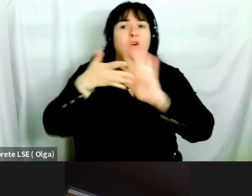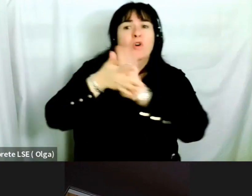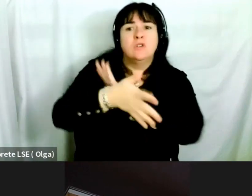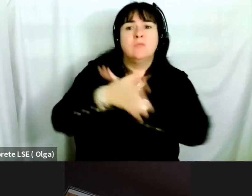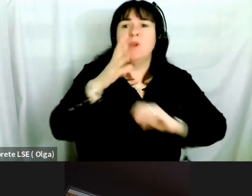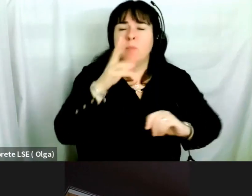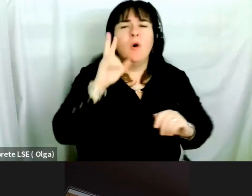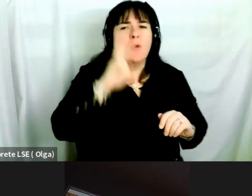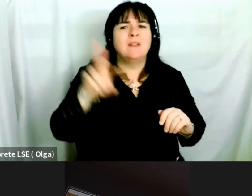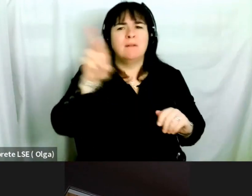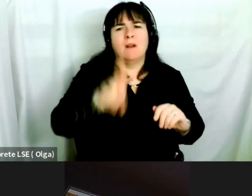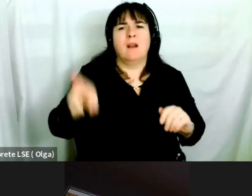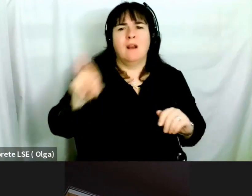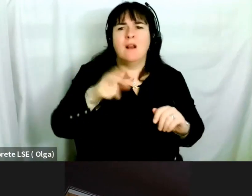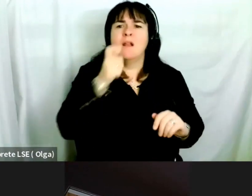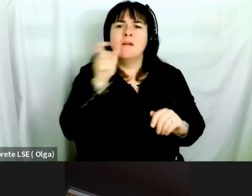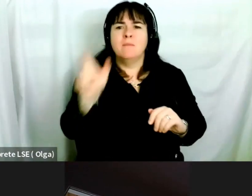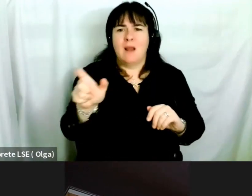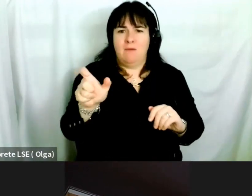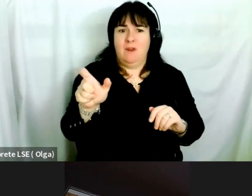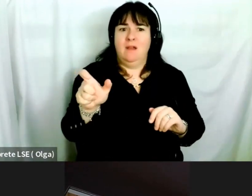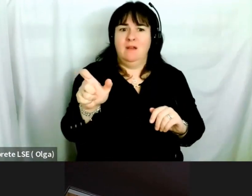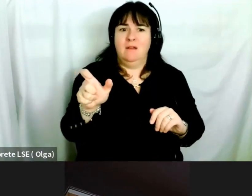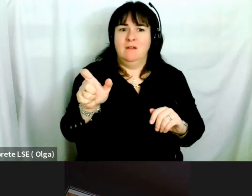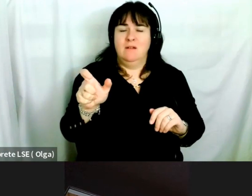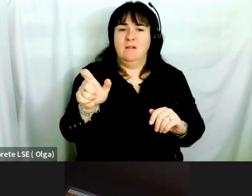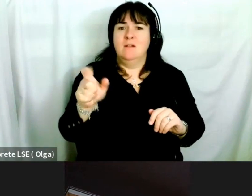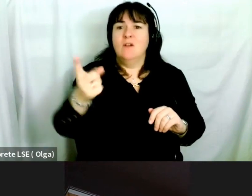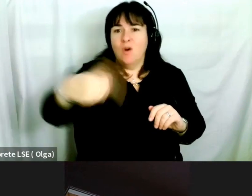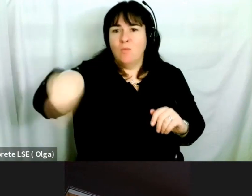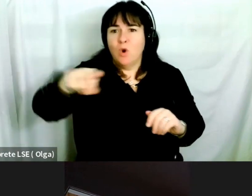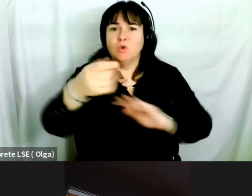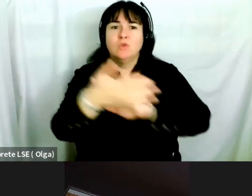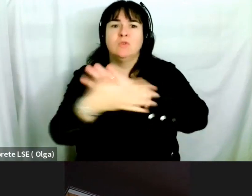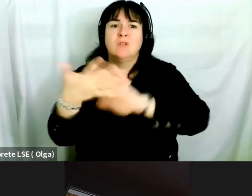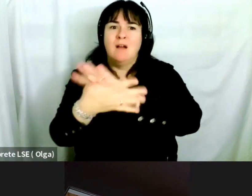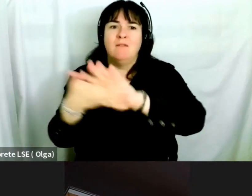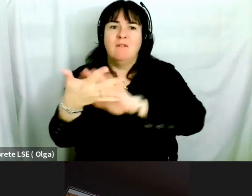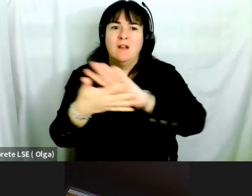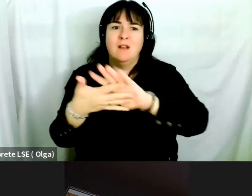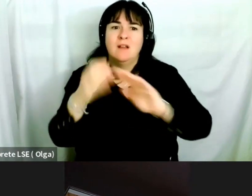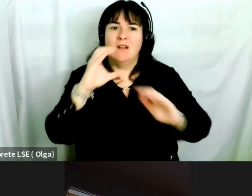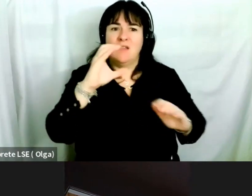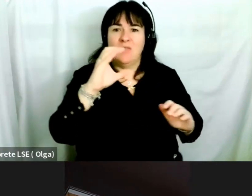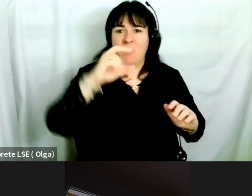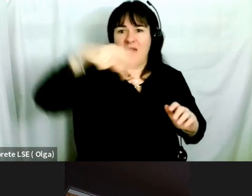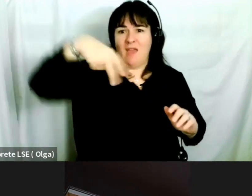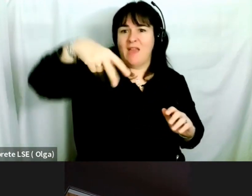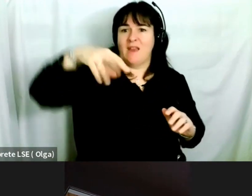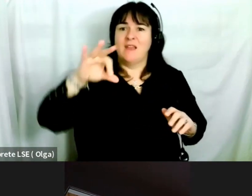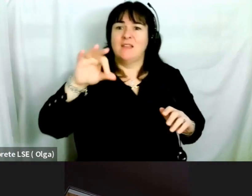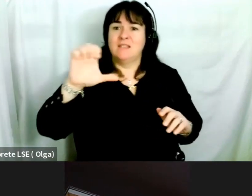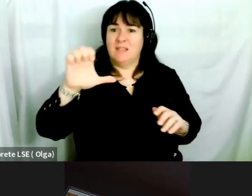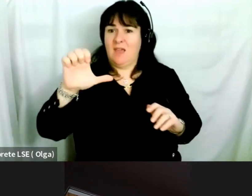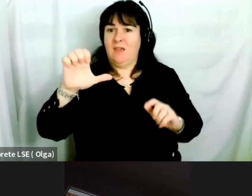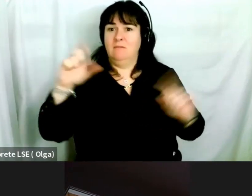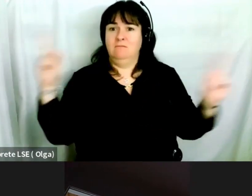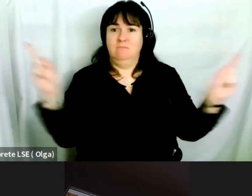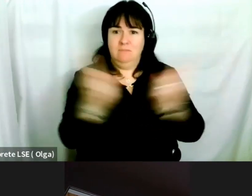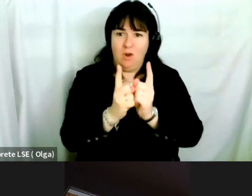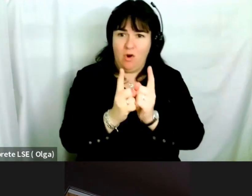muchas veces como tal, igual que vosotros habláis de CNSE, que